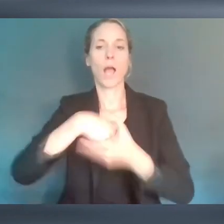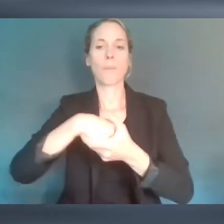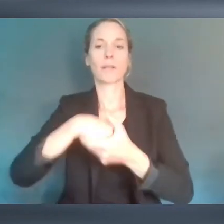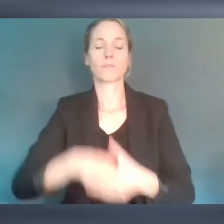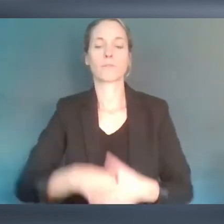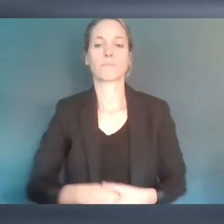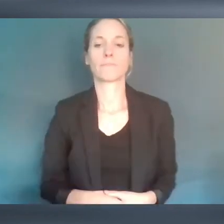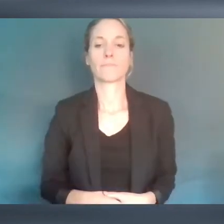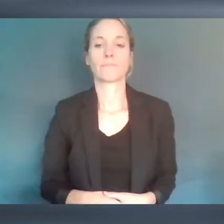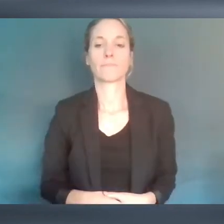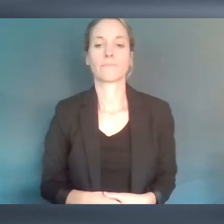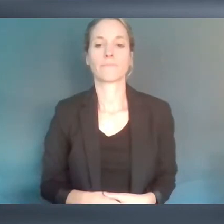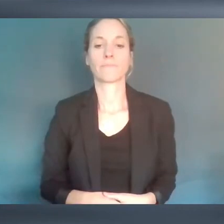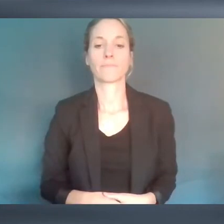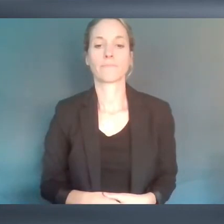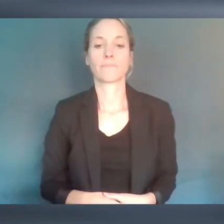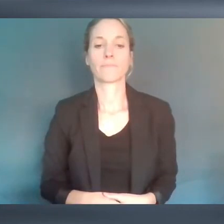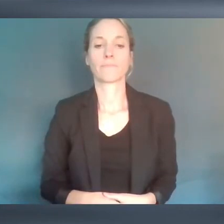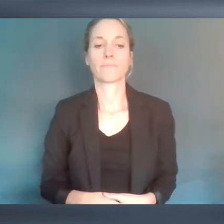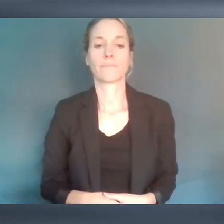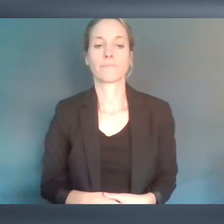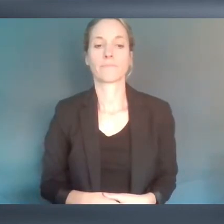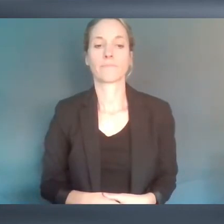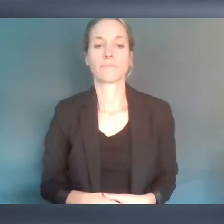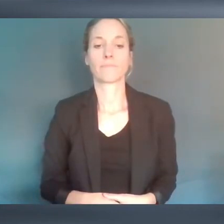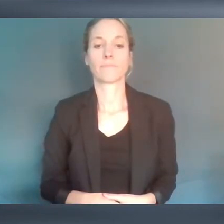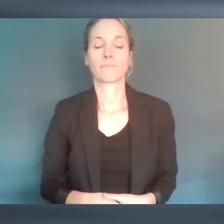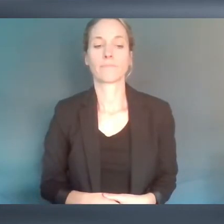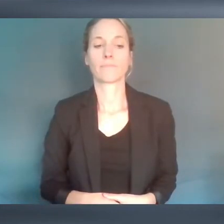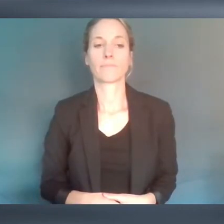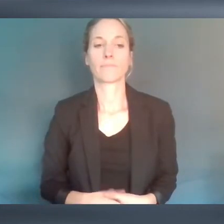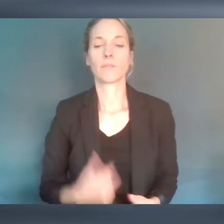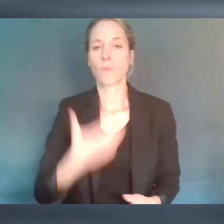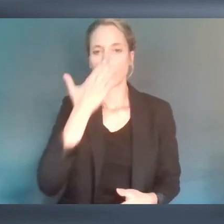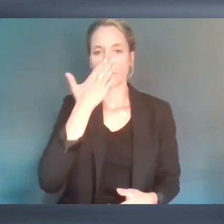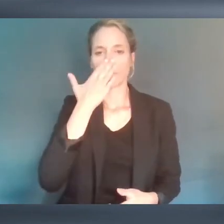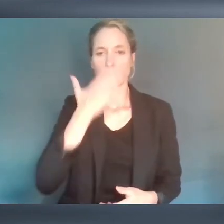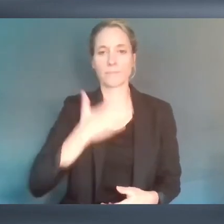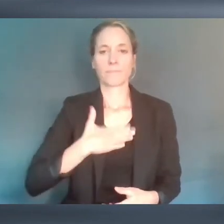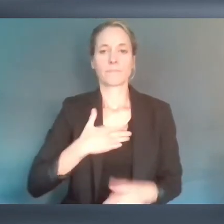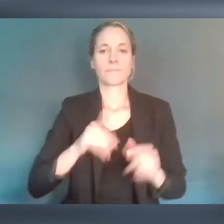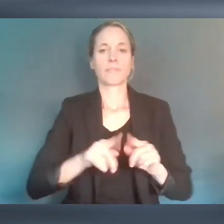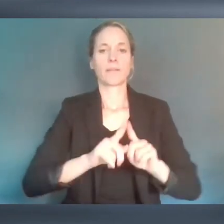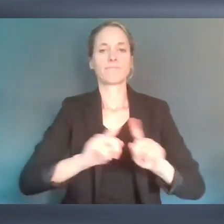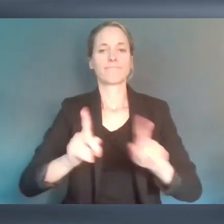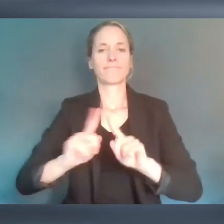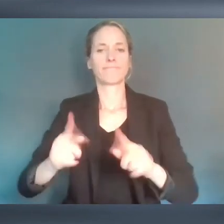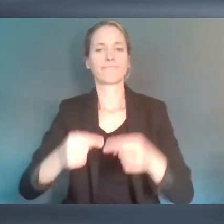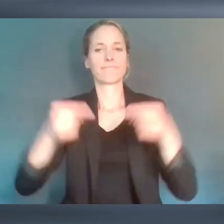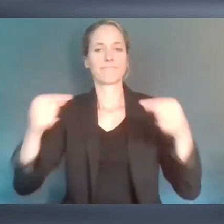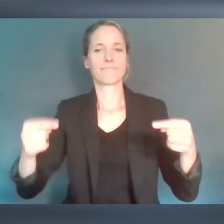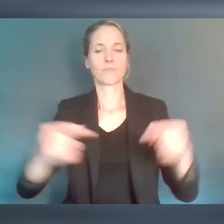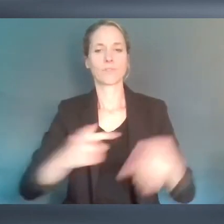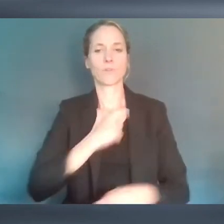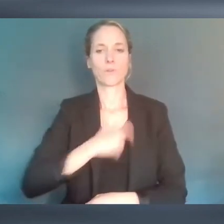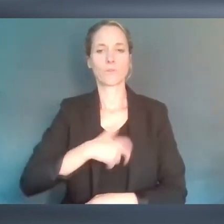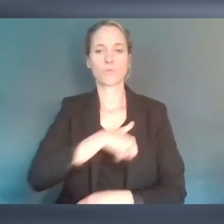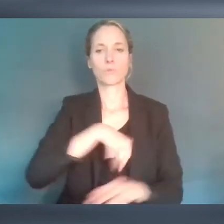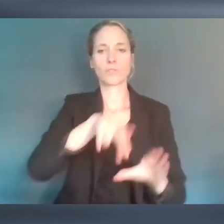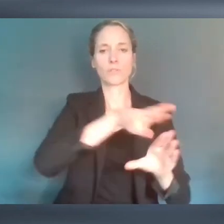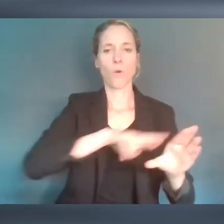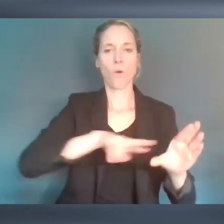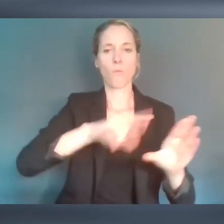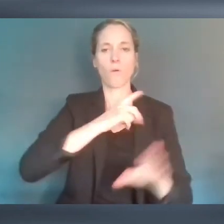qu'il y a des différences assez significatives, je trouve, entre la Suisse romande et la Suisse allemande,